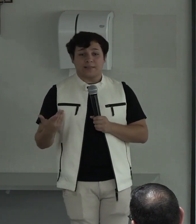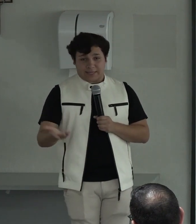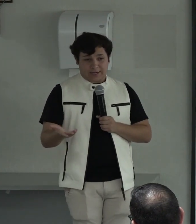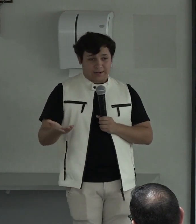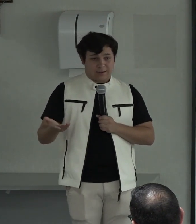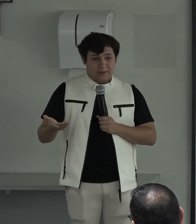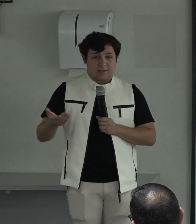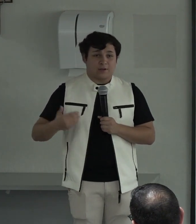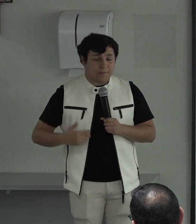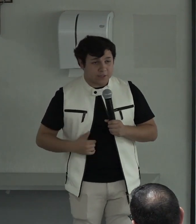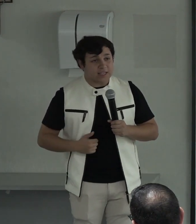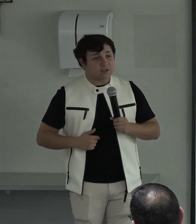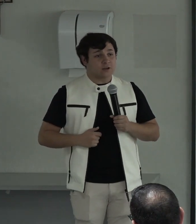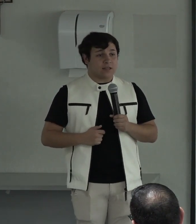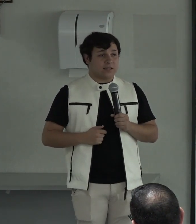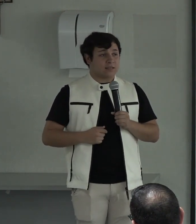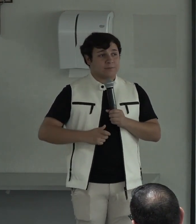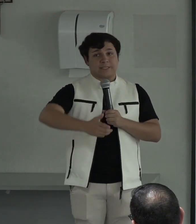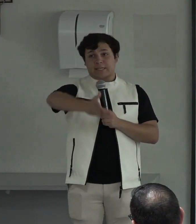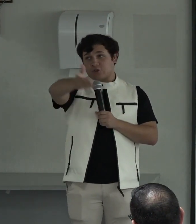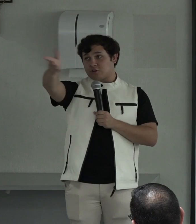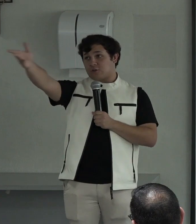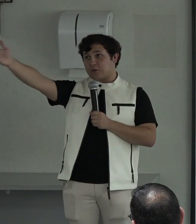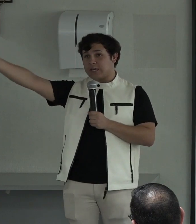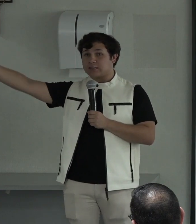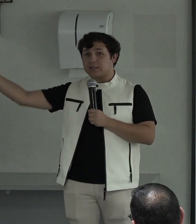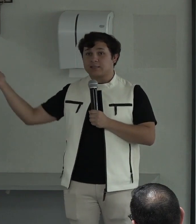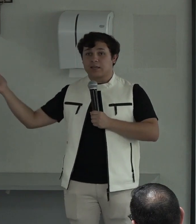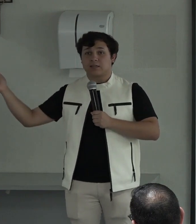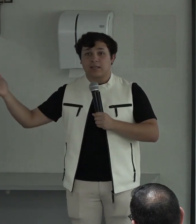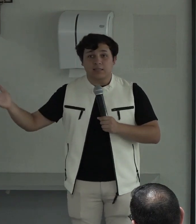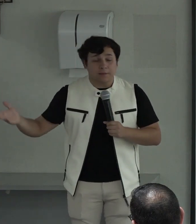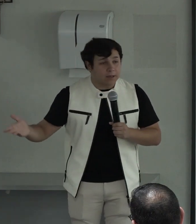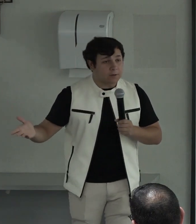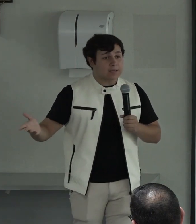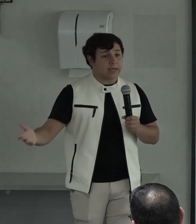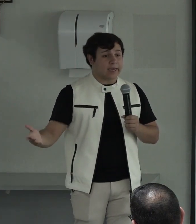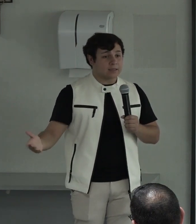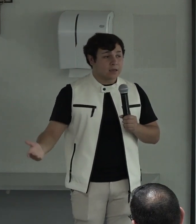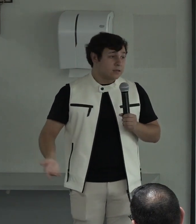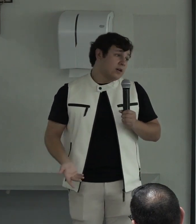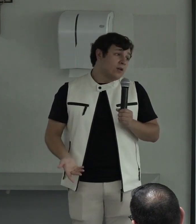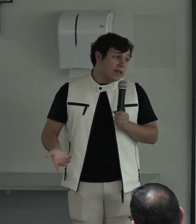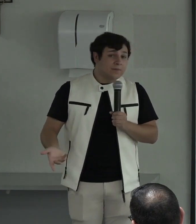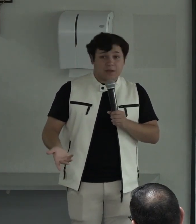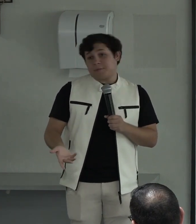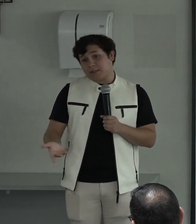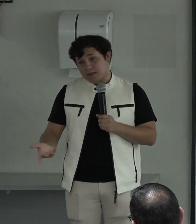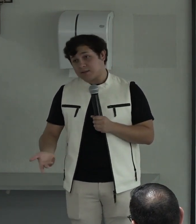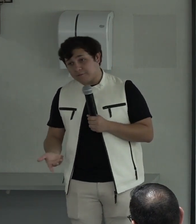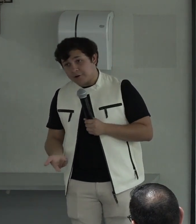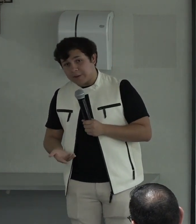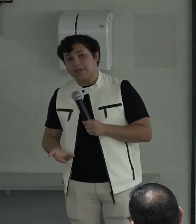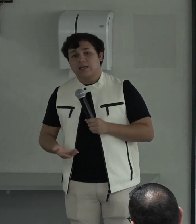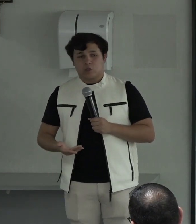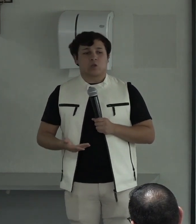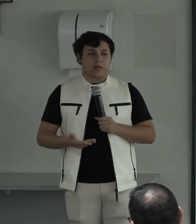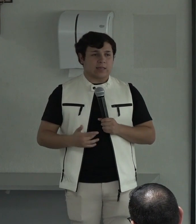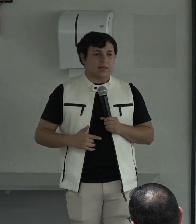hacer. Si una persona sorda dice, pues es que todos son oyentes, nadie sabe lengua de señas, tengo que adaptarme de cierta forma. Entonces lo que hacen